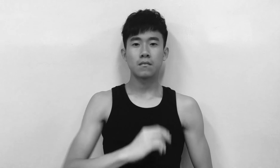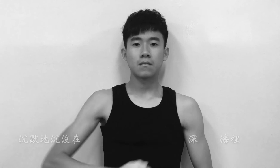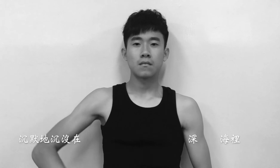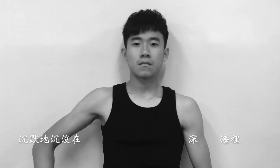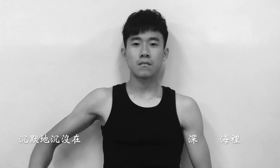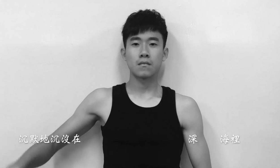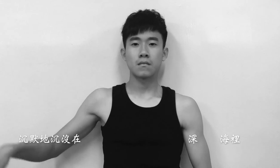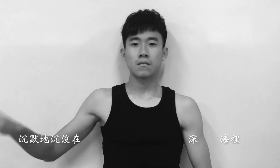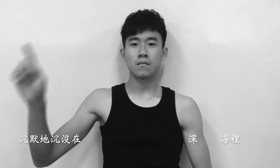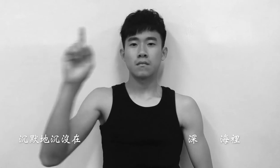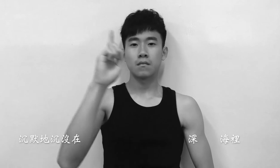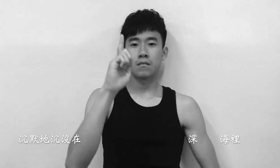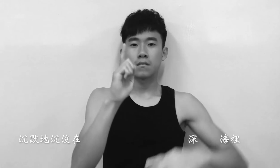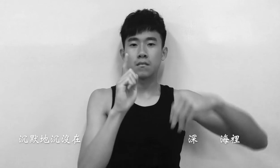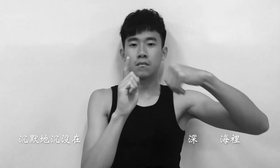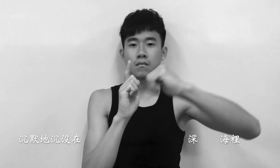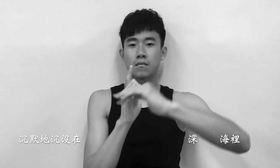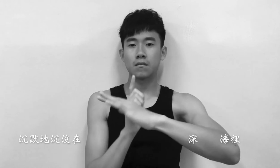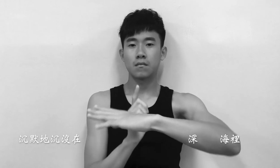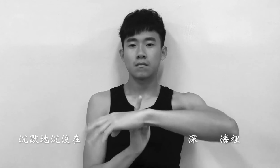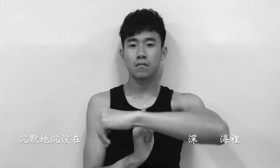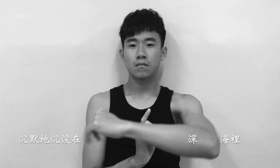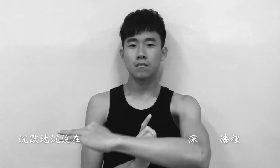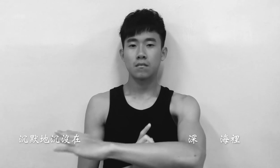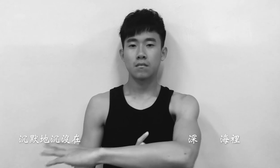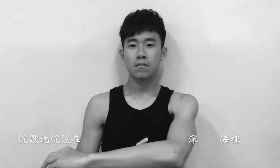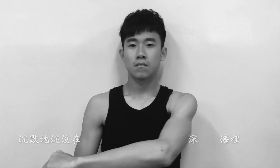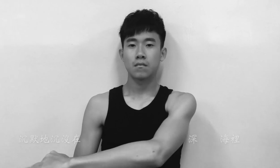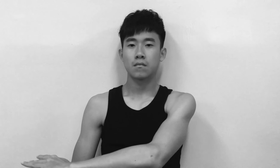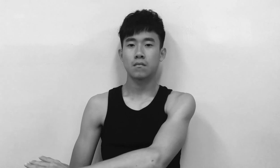沉默的沉默在深海里，